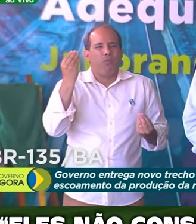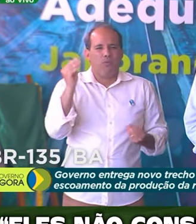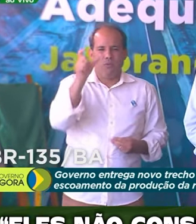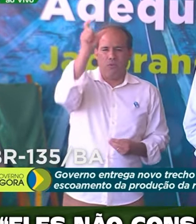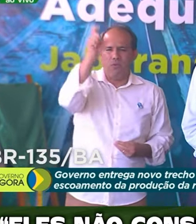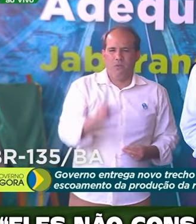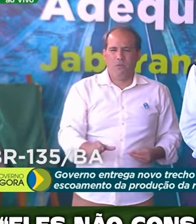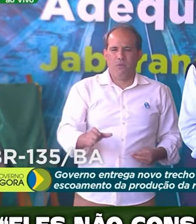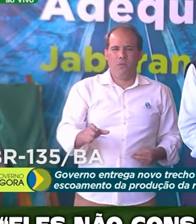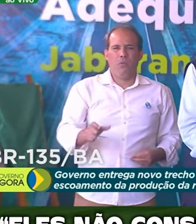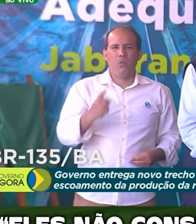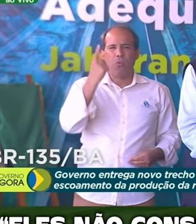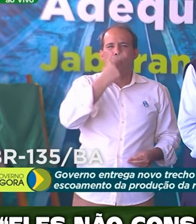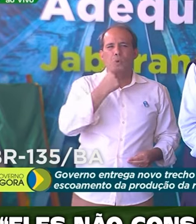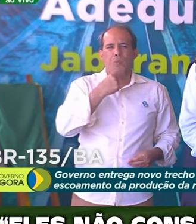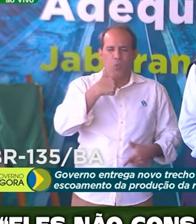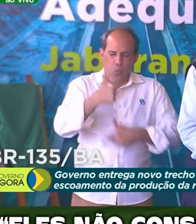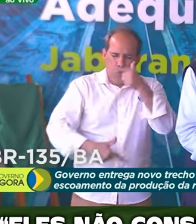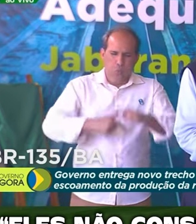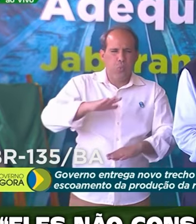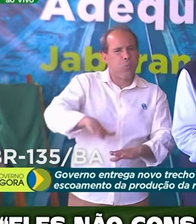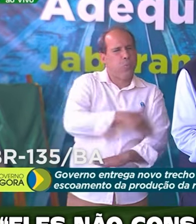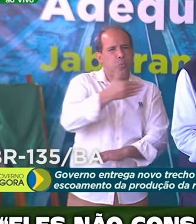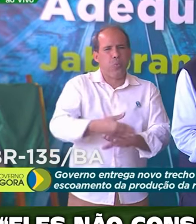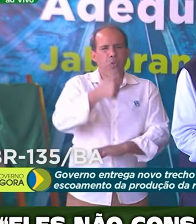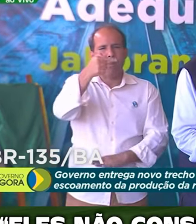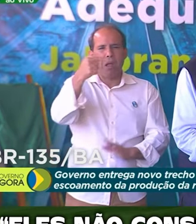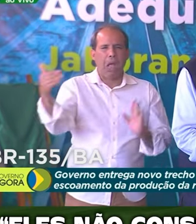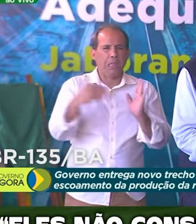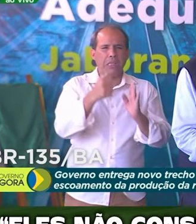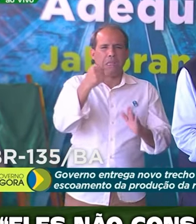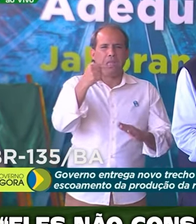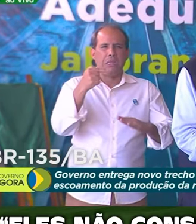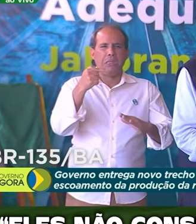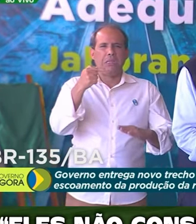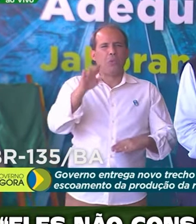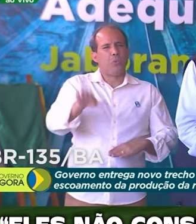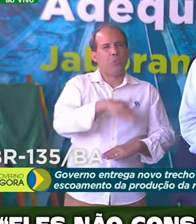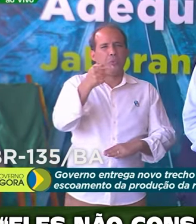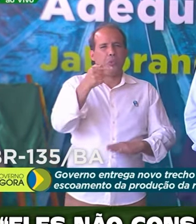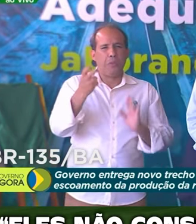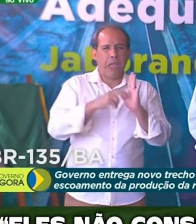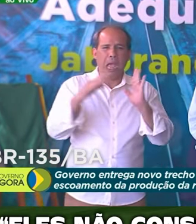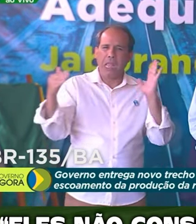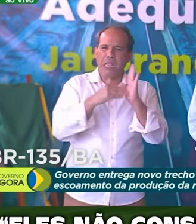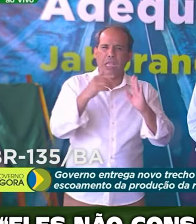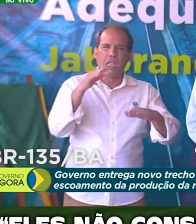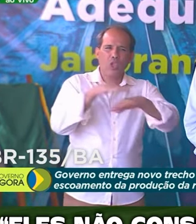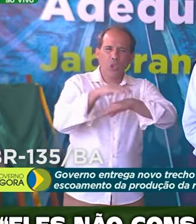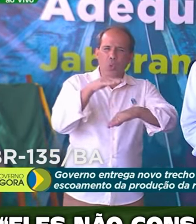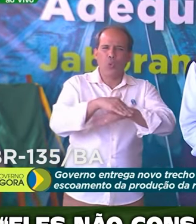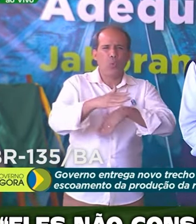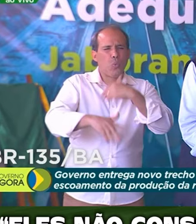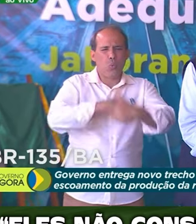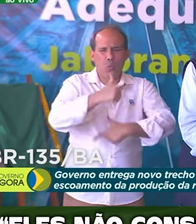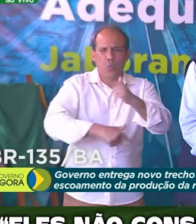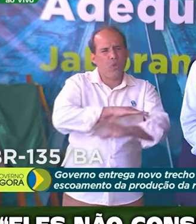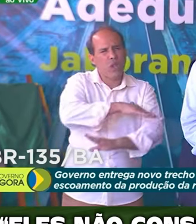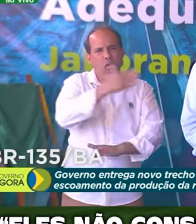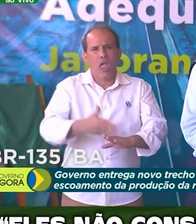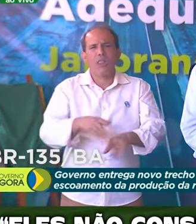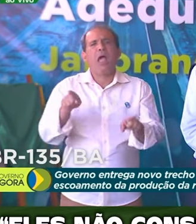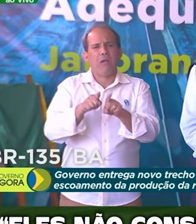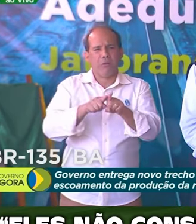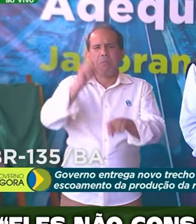trabalha de 7 da manhã até as 11 da noite, às vezes até as 2 da manhã, né, Tarcísio? Que realmente crê